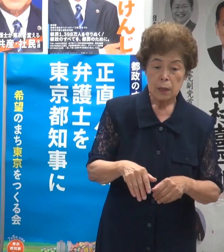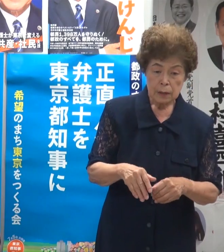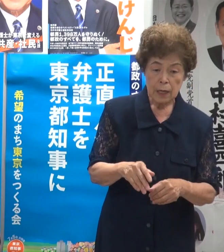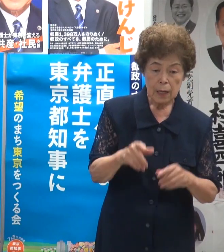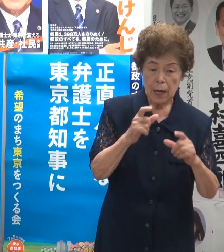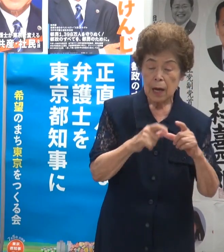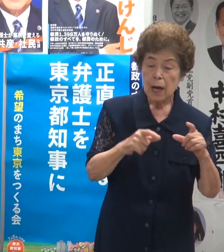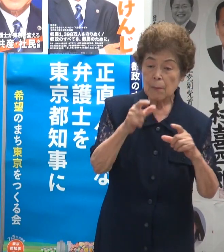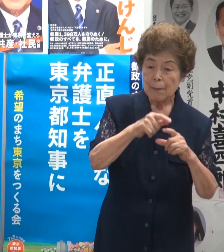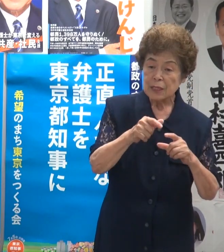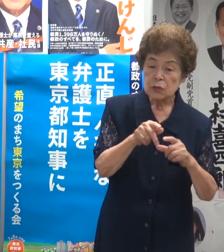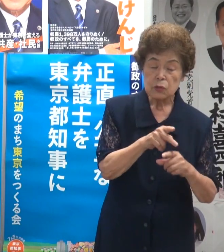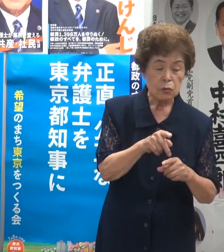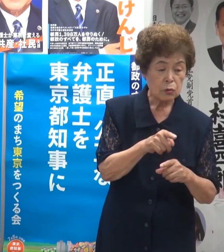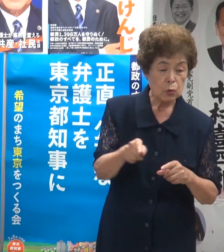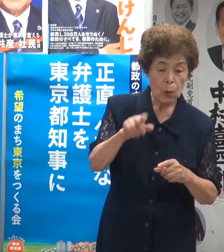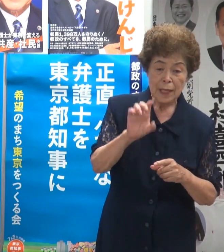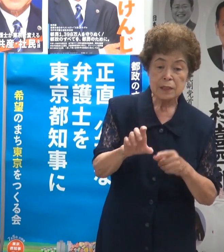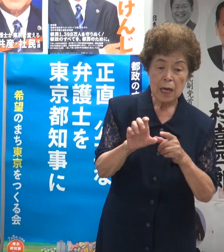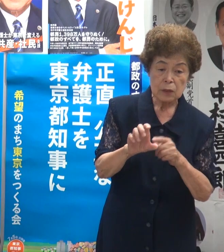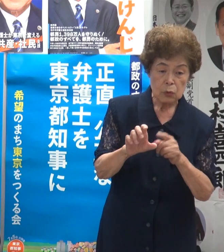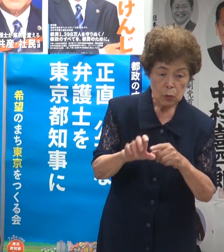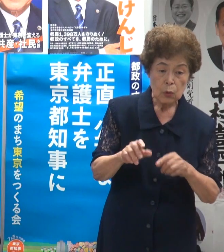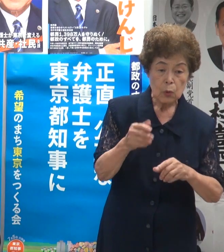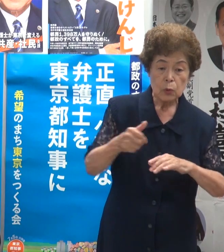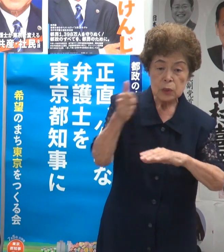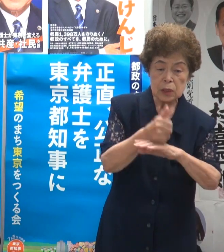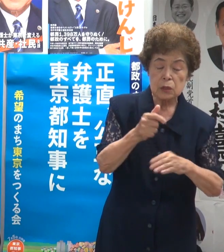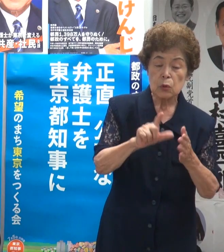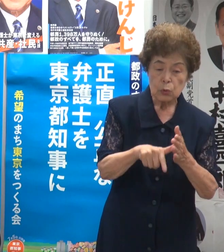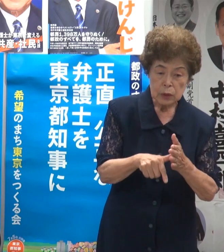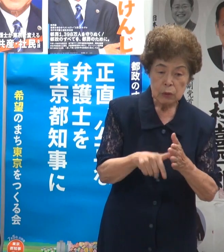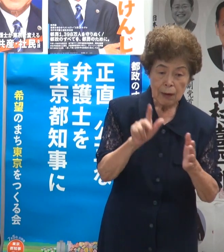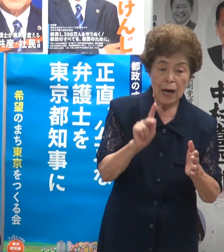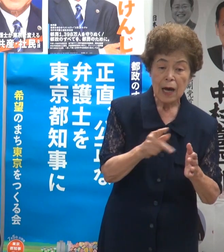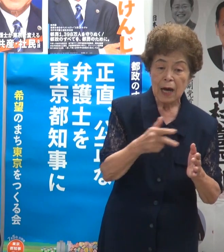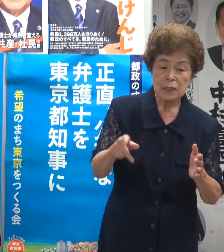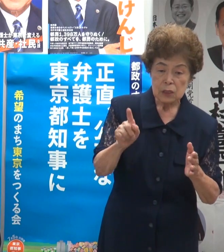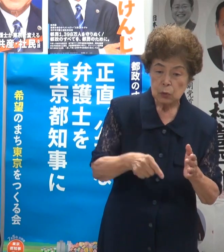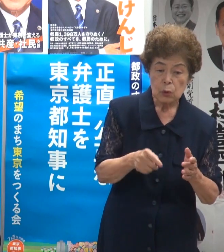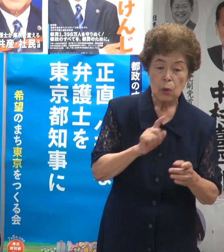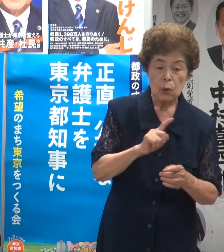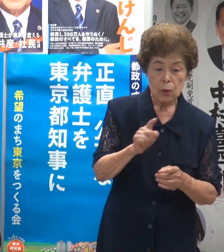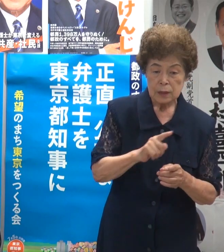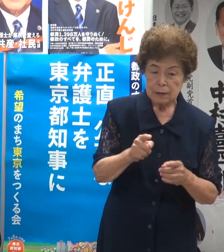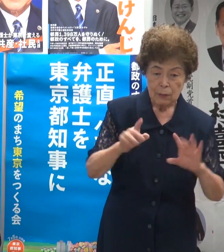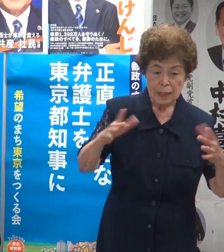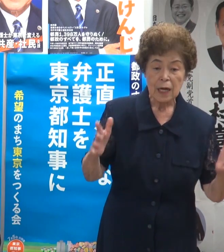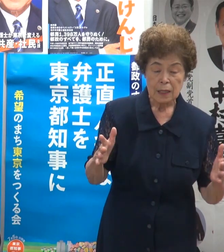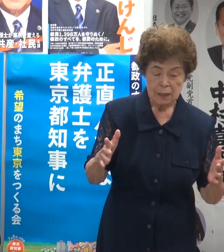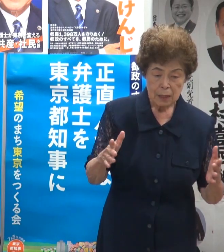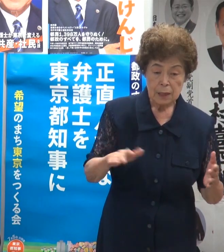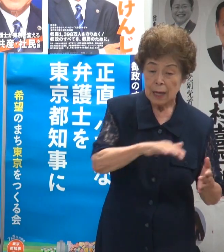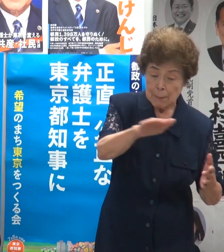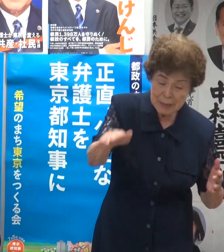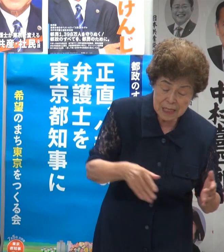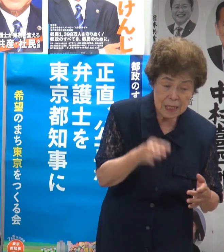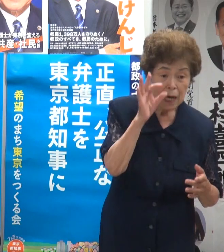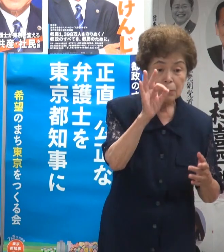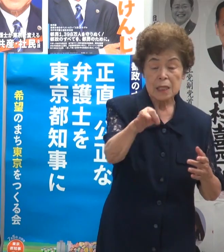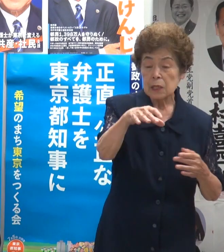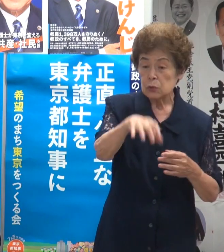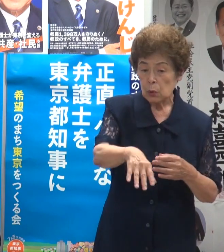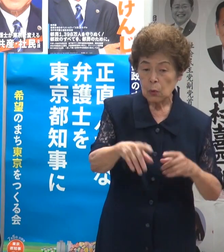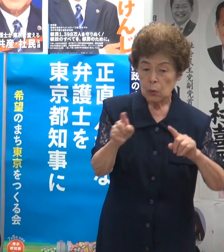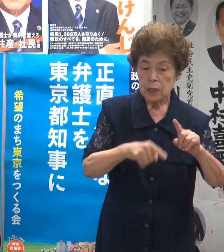ノの動きはなかったんです。だからそういうみんなが見ている前で公約させるっていうのはね、非